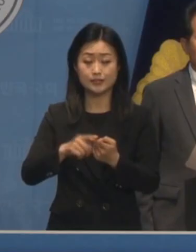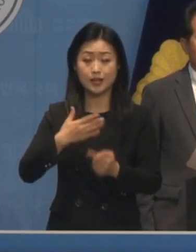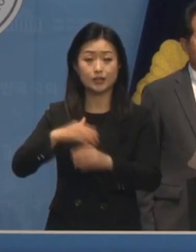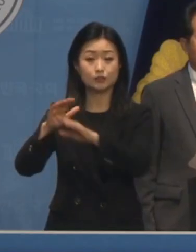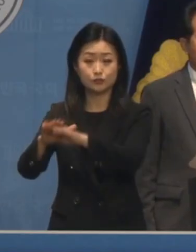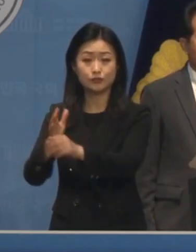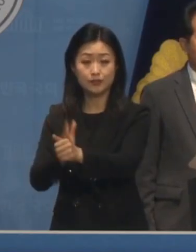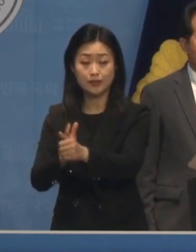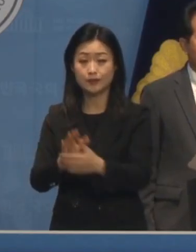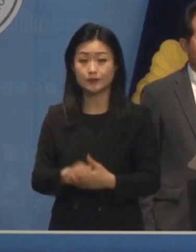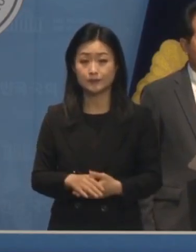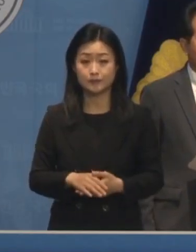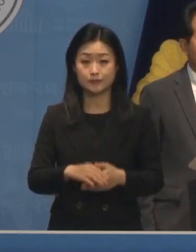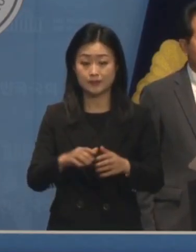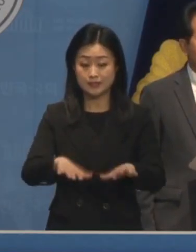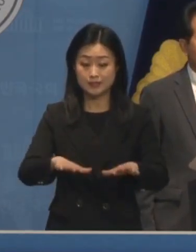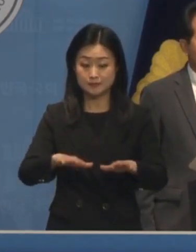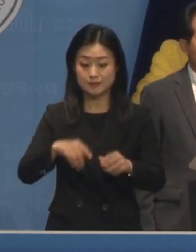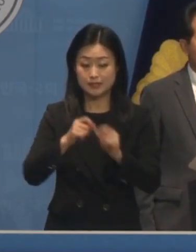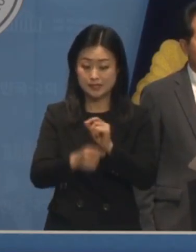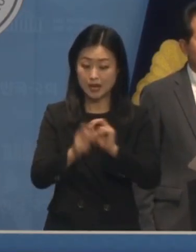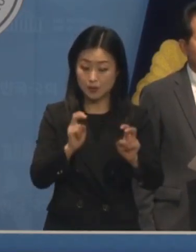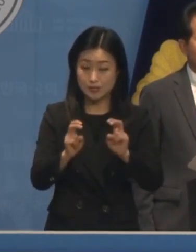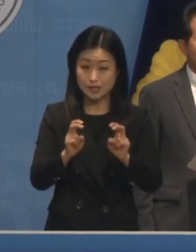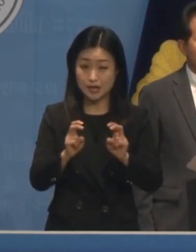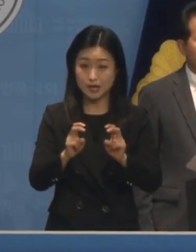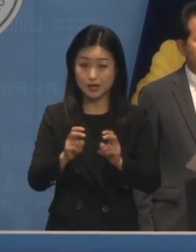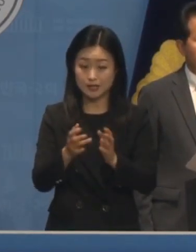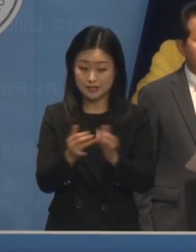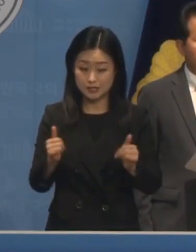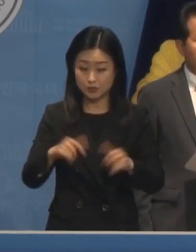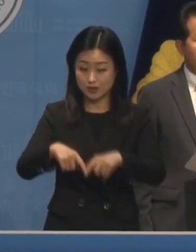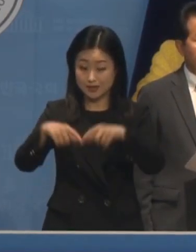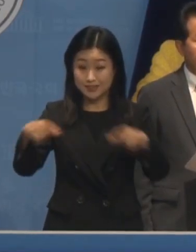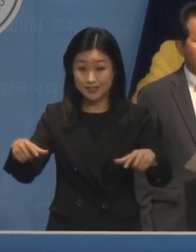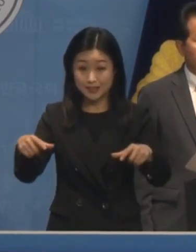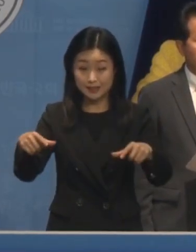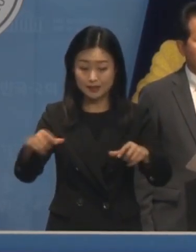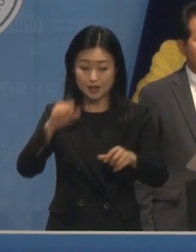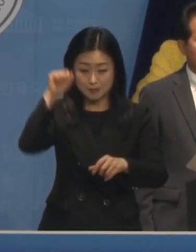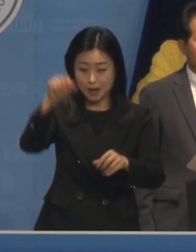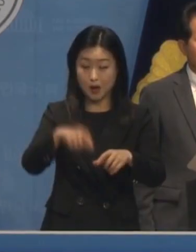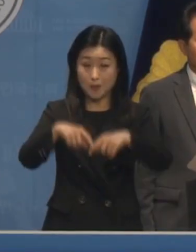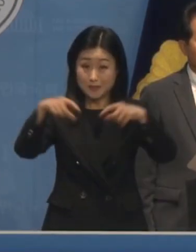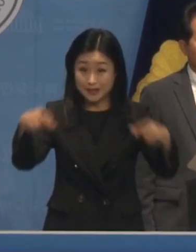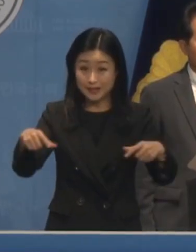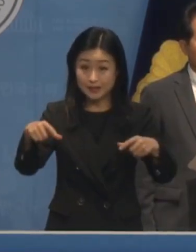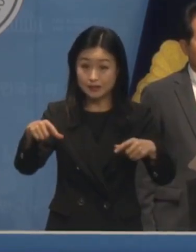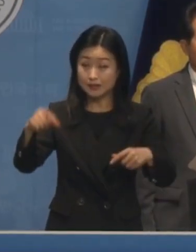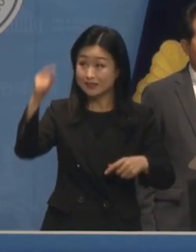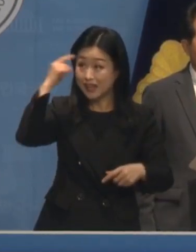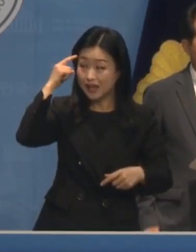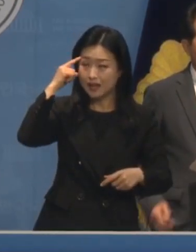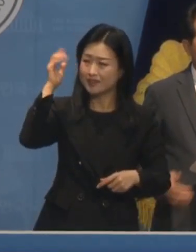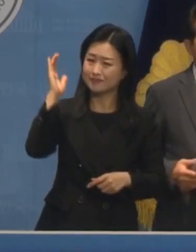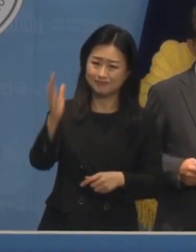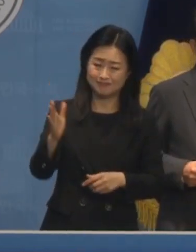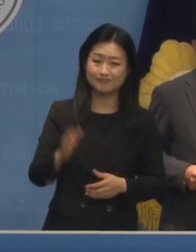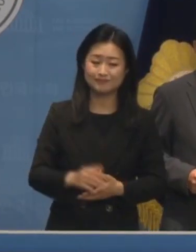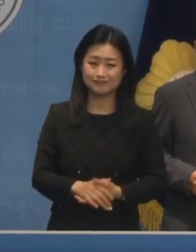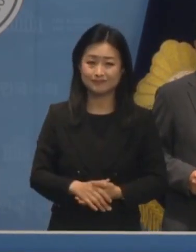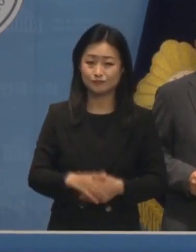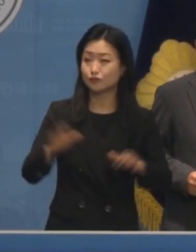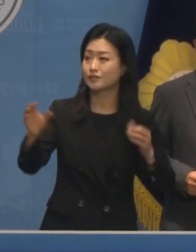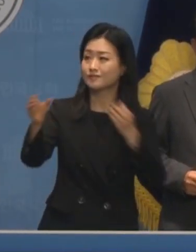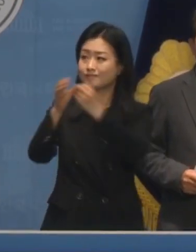인력이 증가하여 운영 리스크가 상승한다는 노조로 일관하는 공항공사의 맞선 투쟁은 불가피합니다